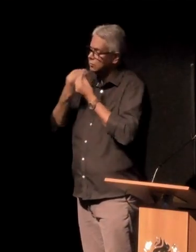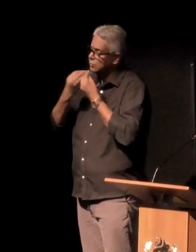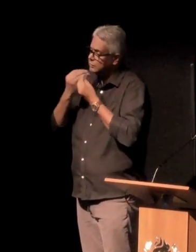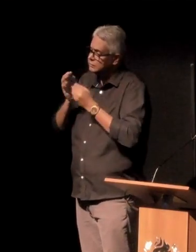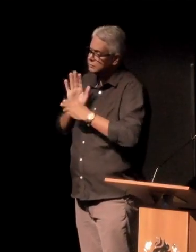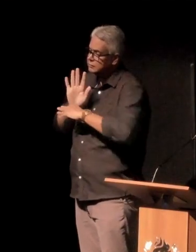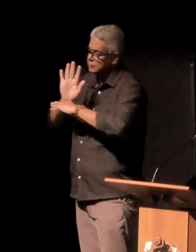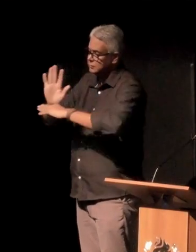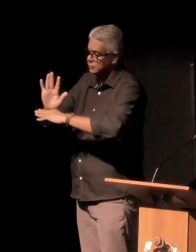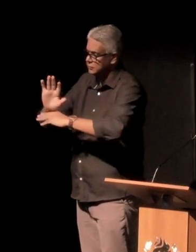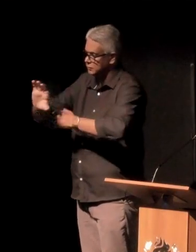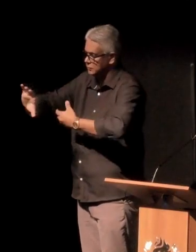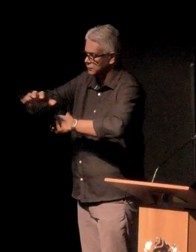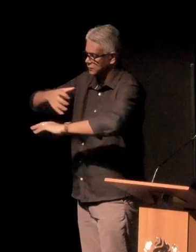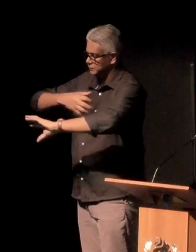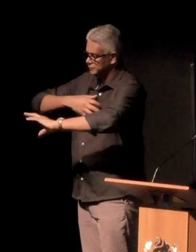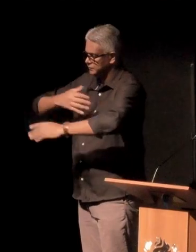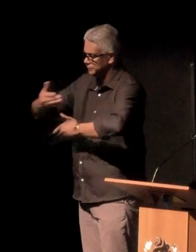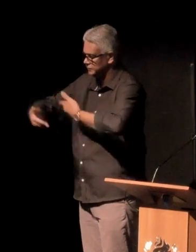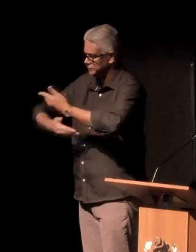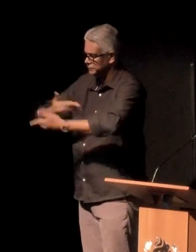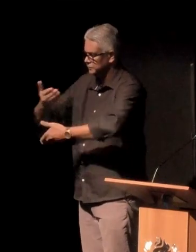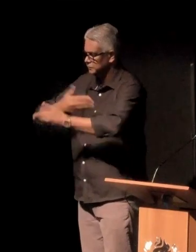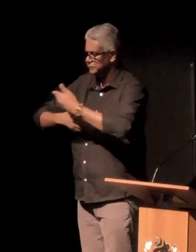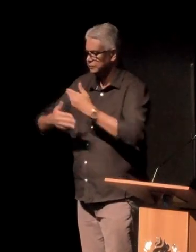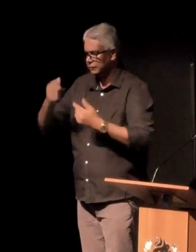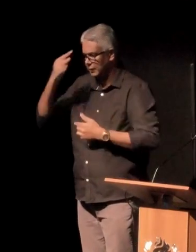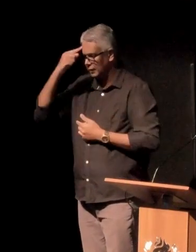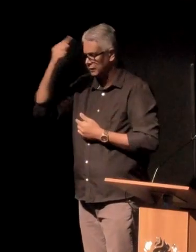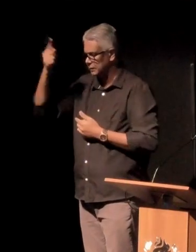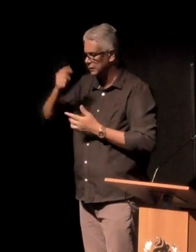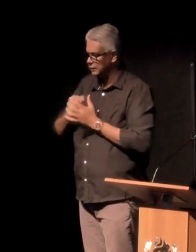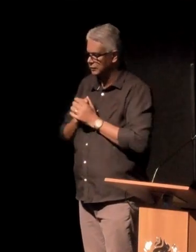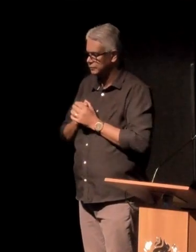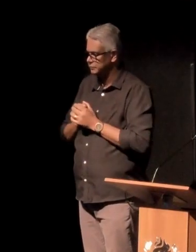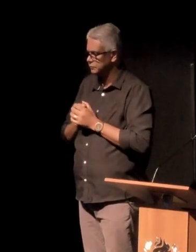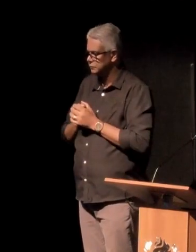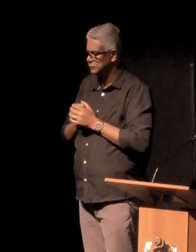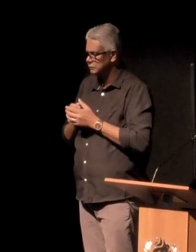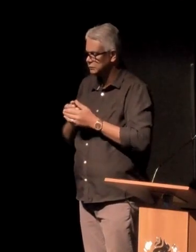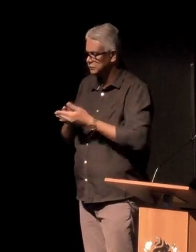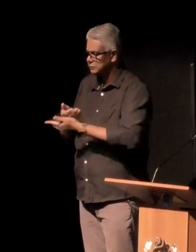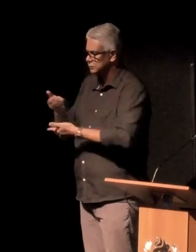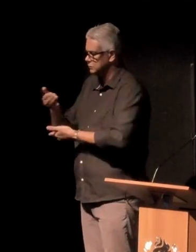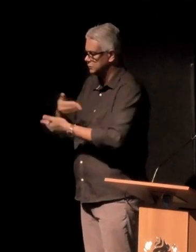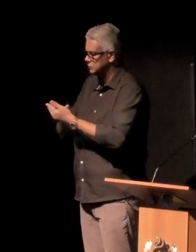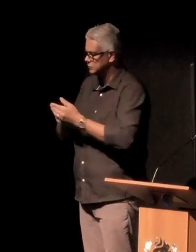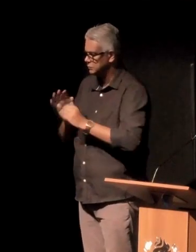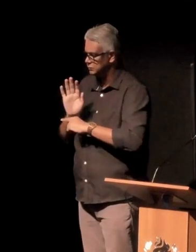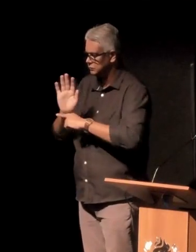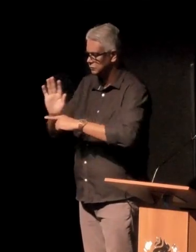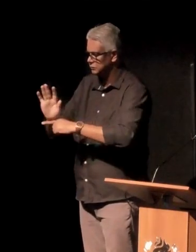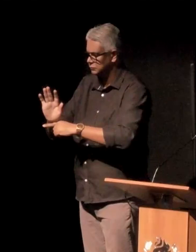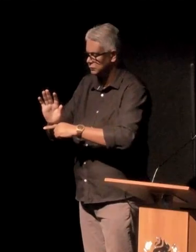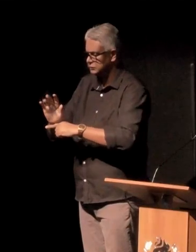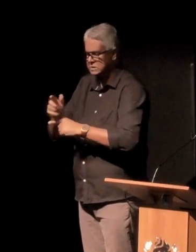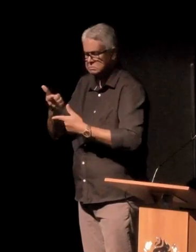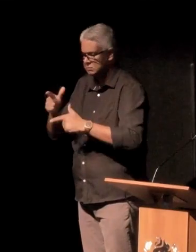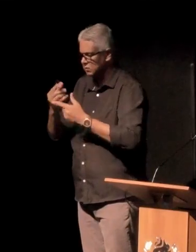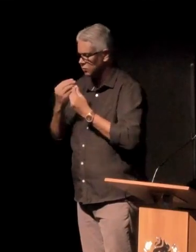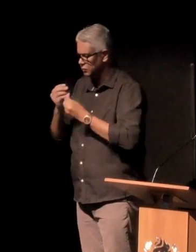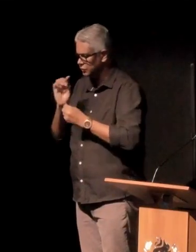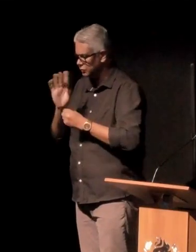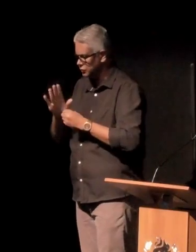e a ideia enquanto cidadão e cidadãos é contribuir porque não adianta só a gente bater né